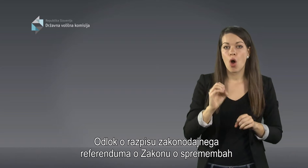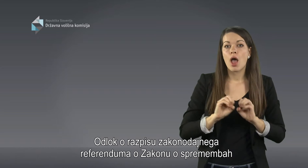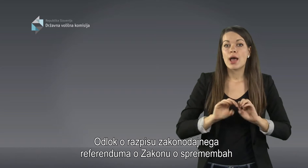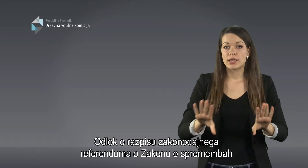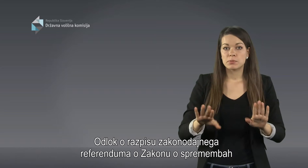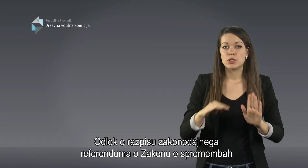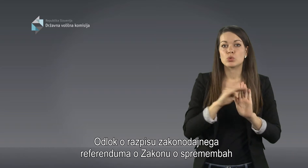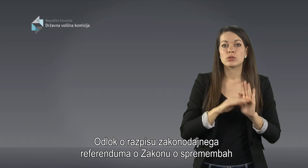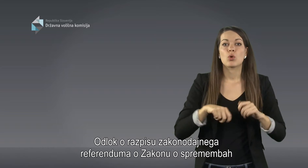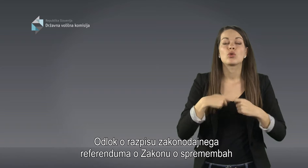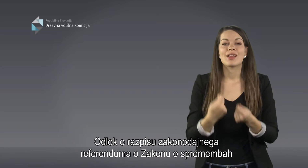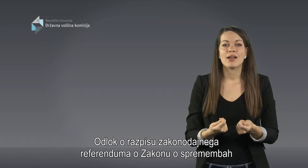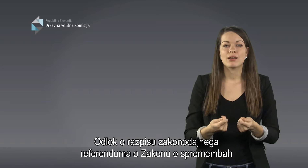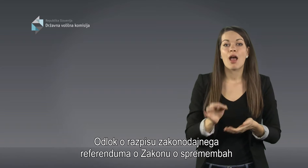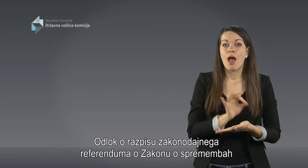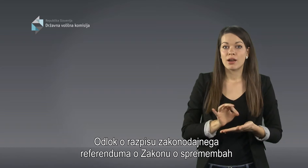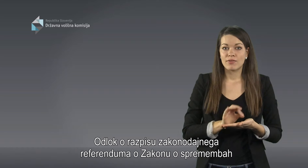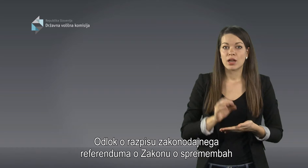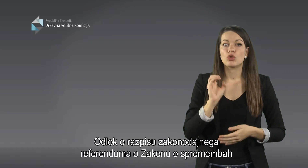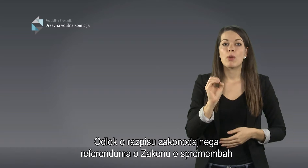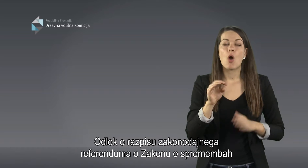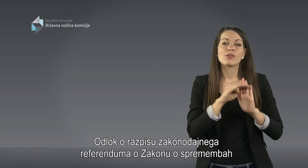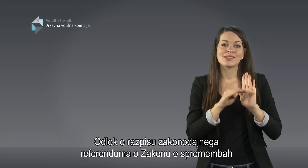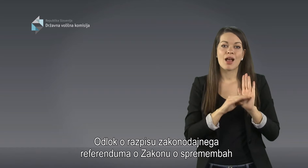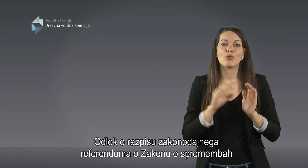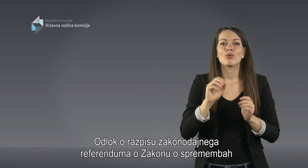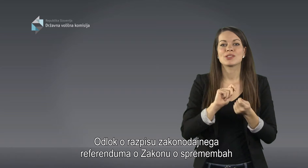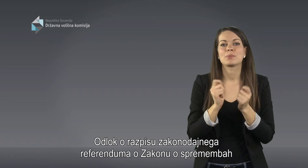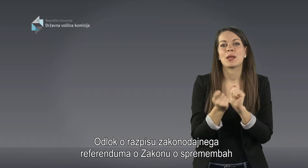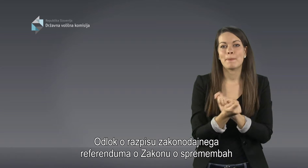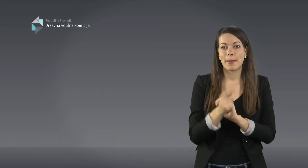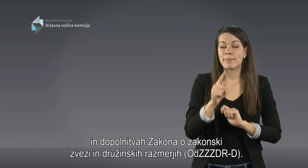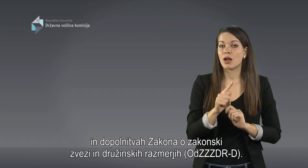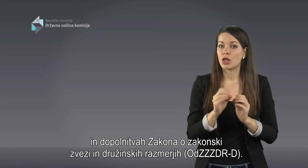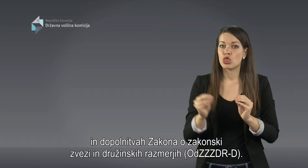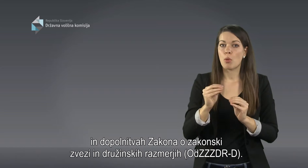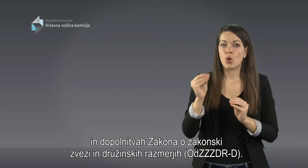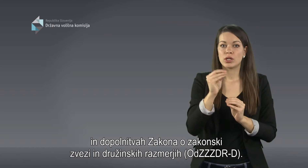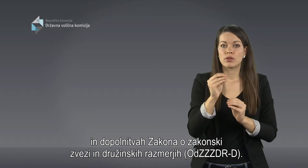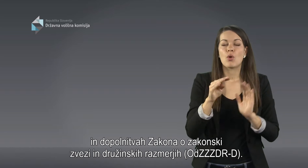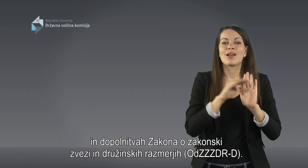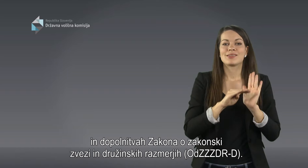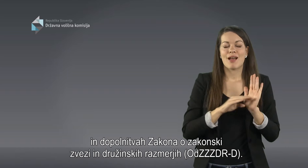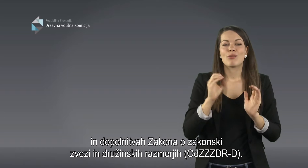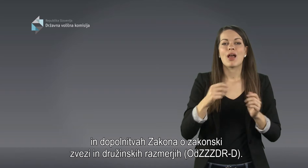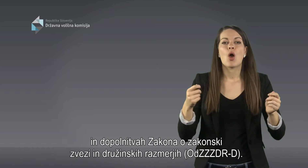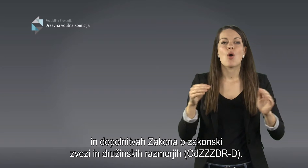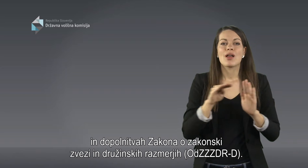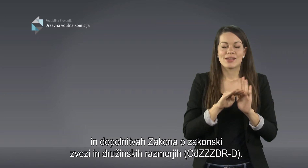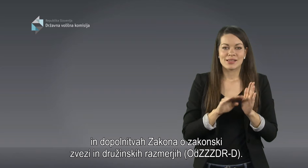razpisu zakonodajnega referenduma o zakonu o spremembah in dopolnitvah zakona o zakonski zvezi in družinskih